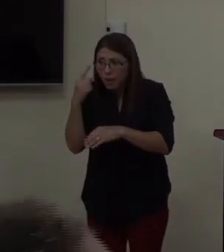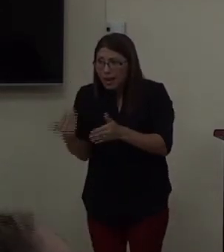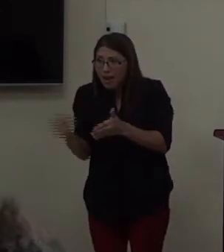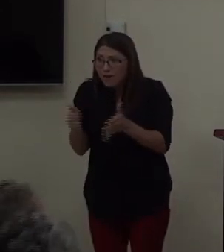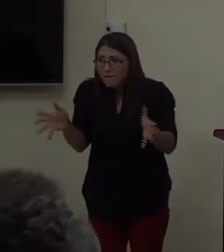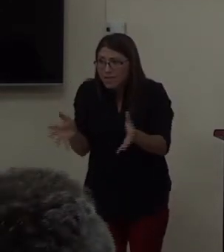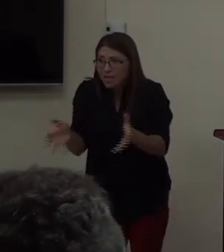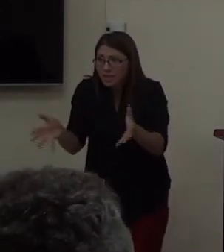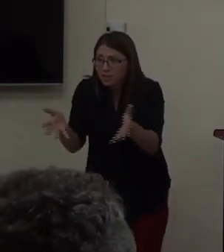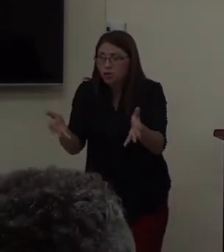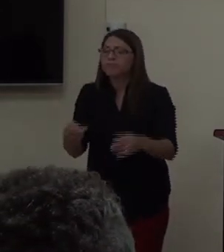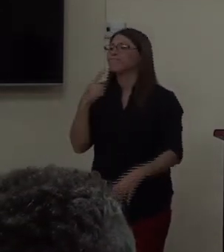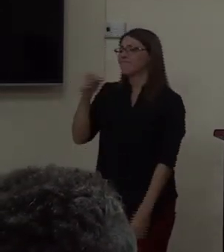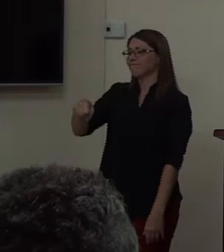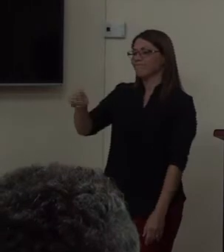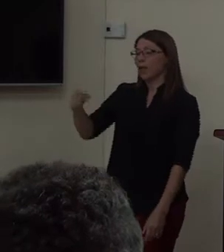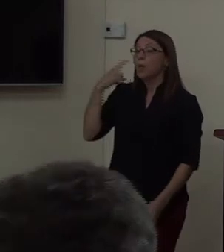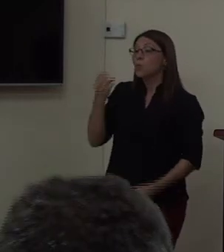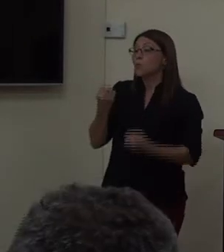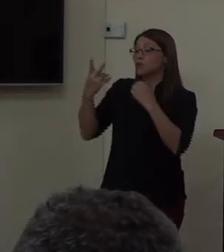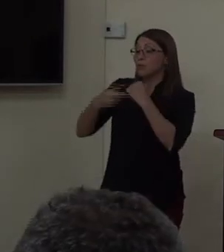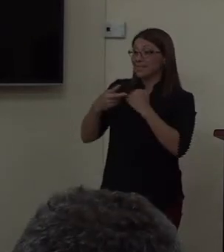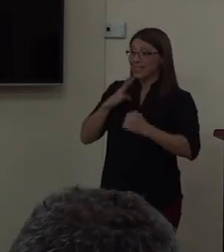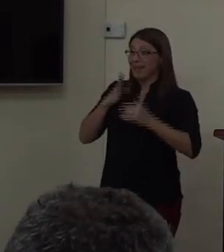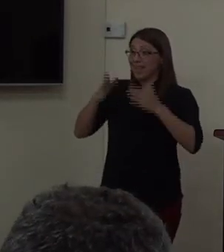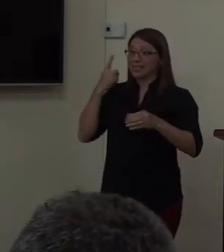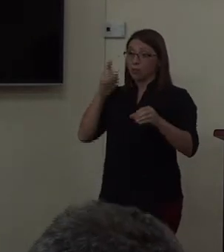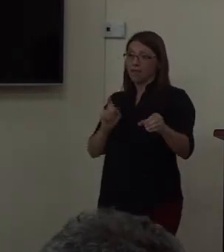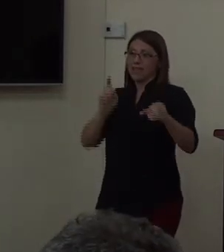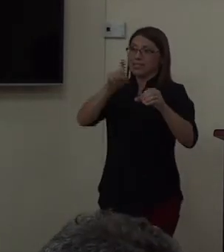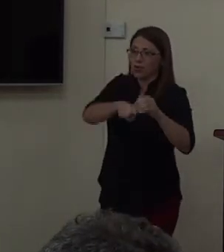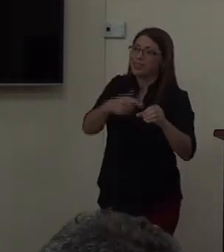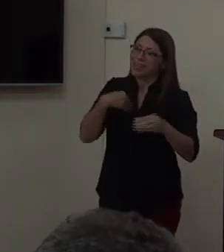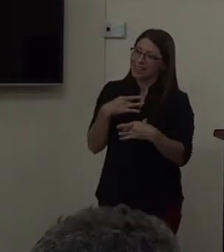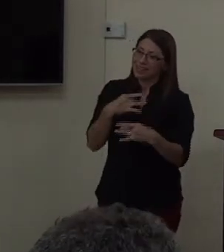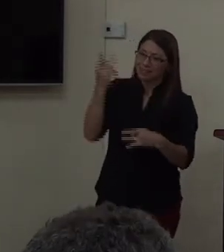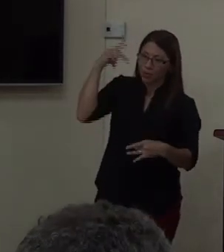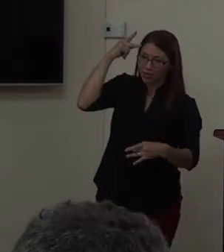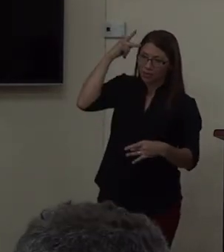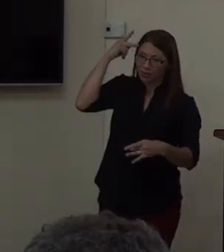Sí, enorme, porque muchas veces los hablantes por afiliación tienen intereses políticos y muchas veces también son